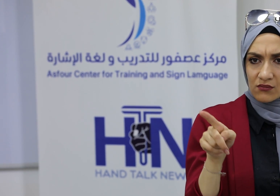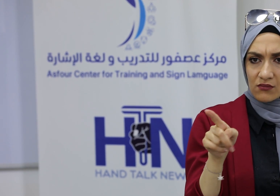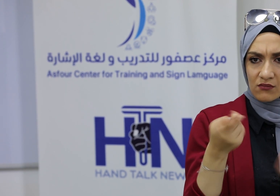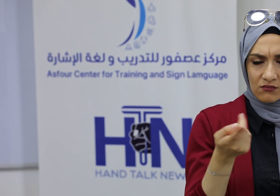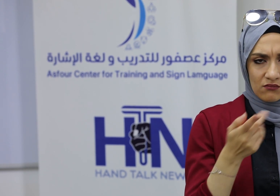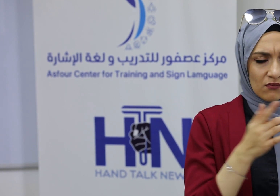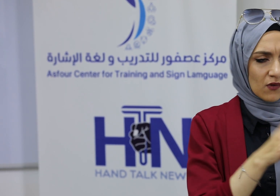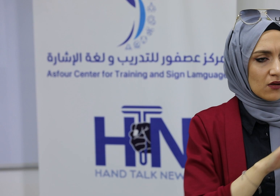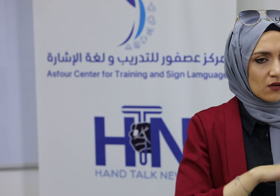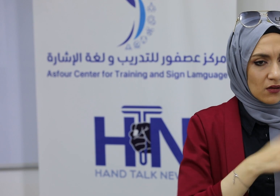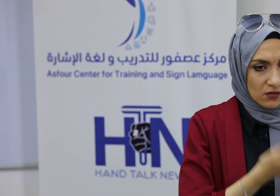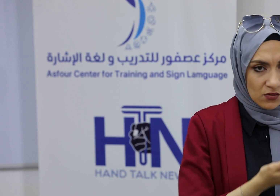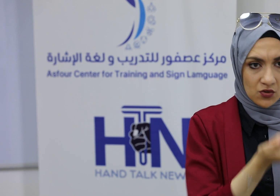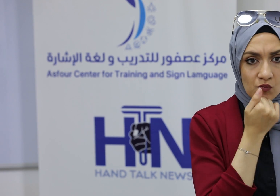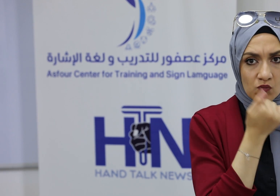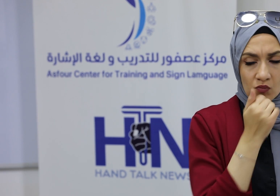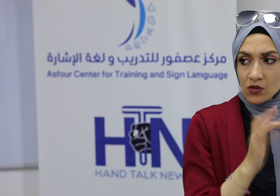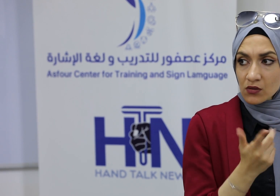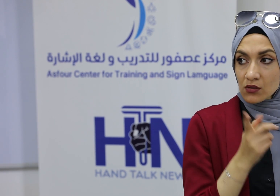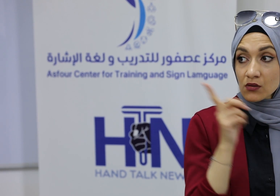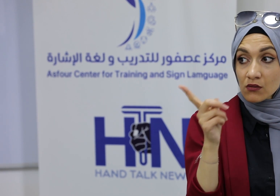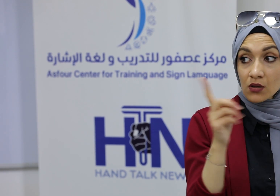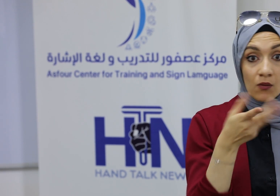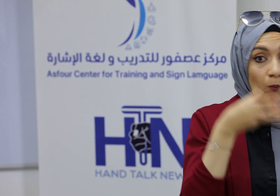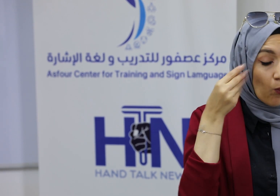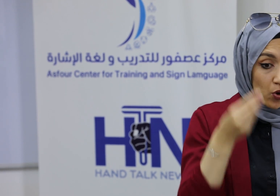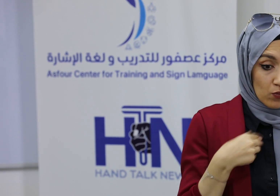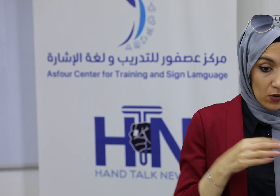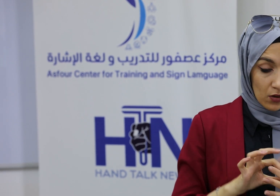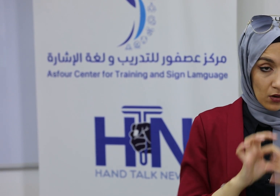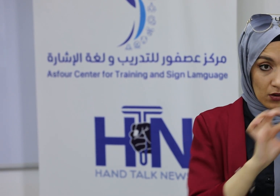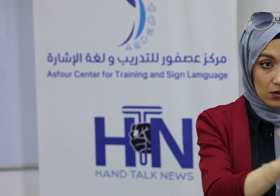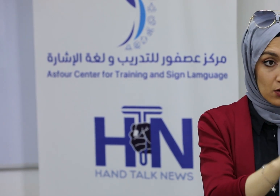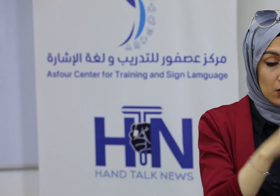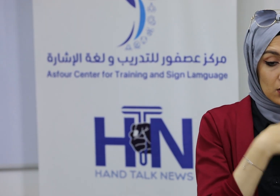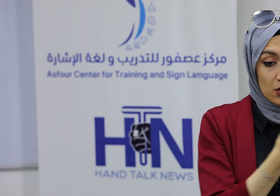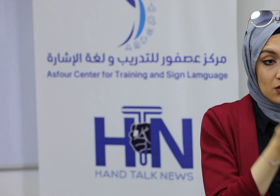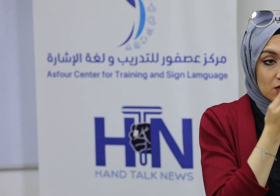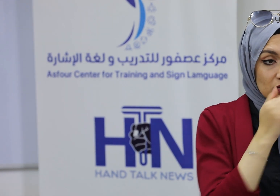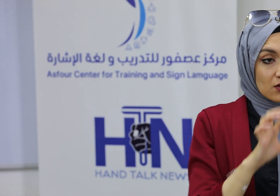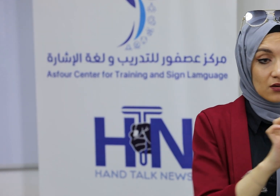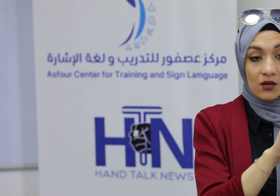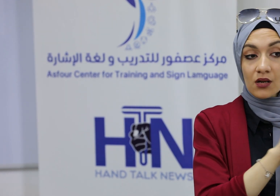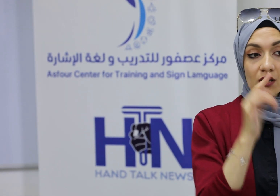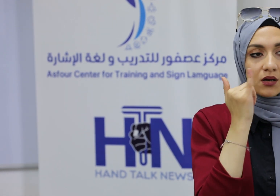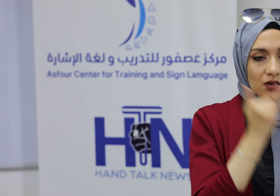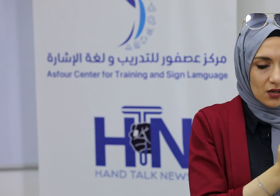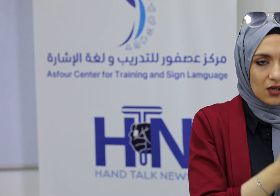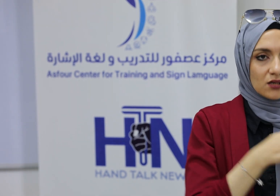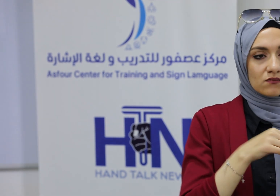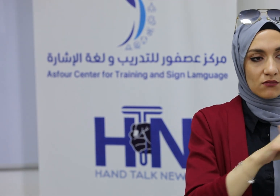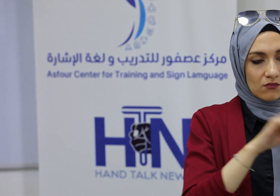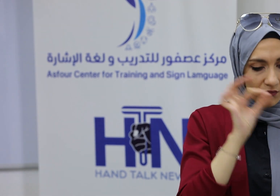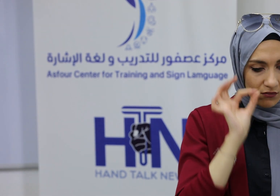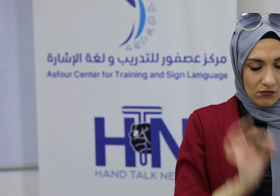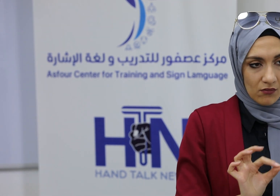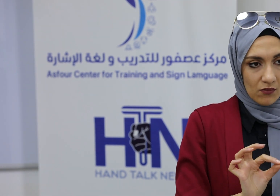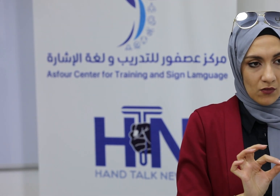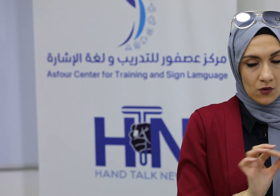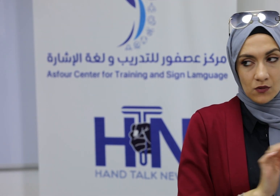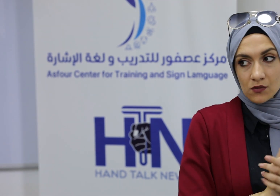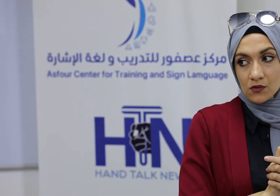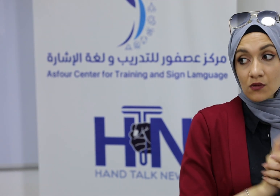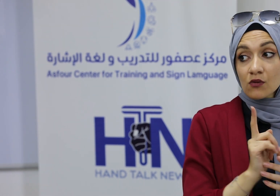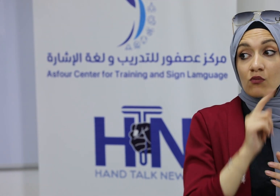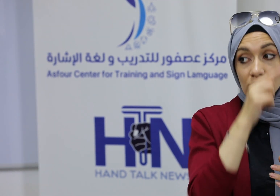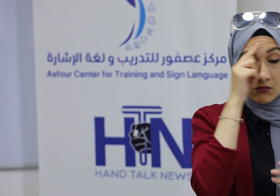بلغة صحيحة، هي عم تنقل المعلومة والمعلومة مهمة جدا جدا، تشويش بالمعلومة لطيف جدا. نعم، خصوصا لما أكون أنا